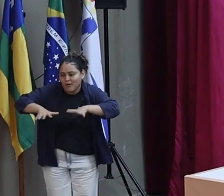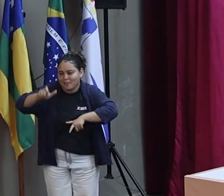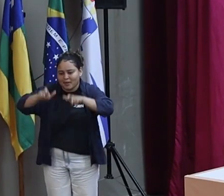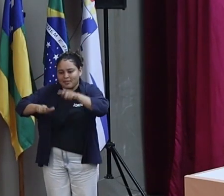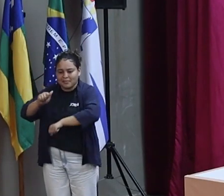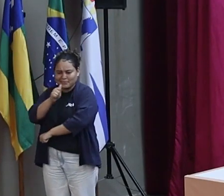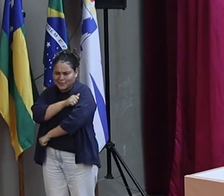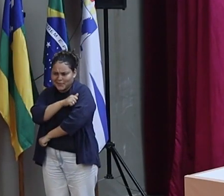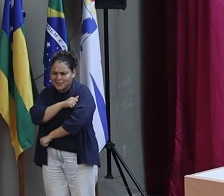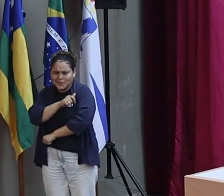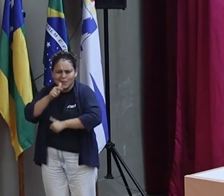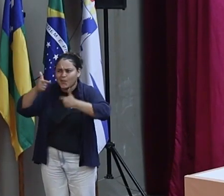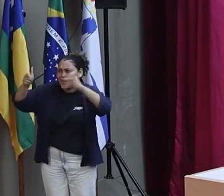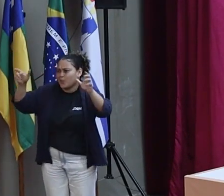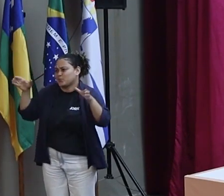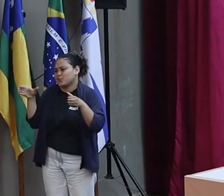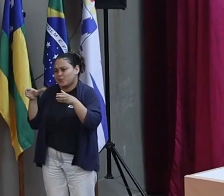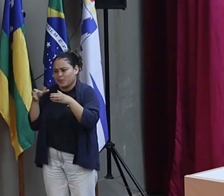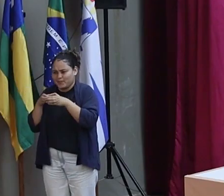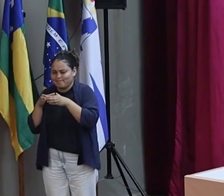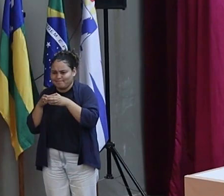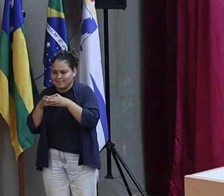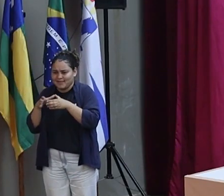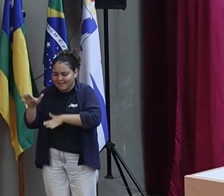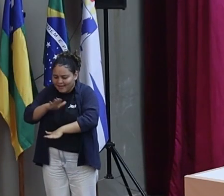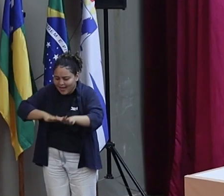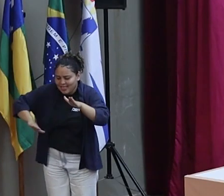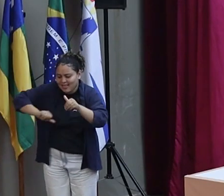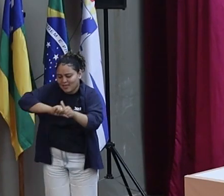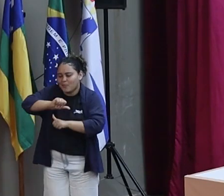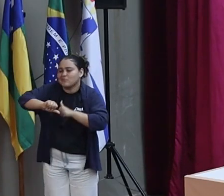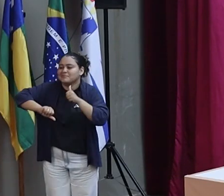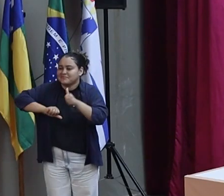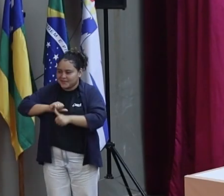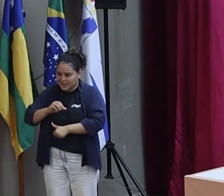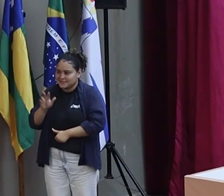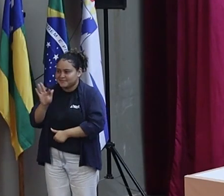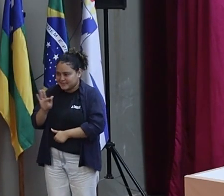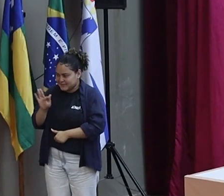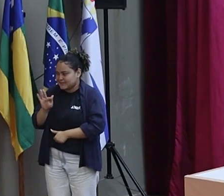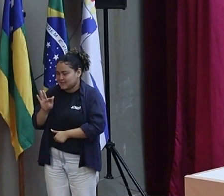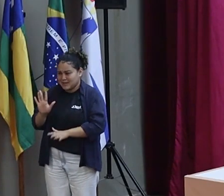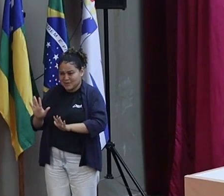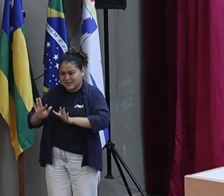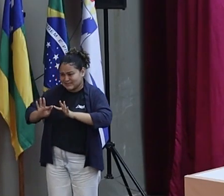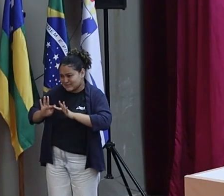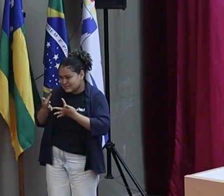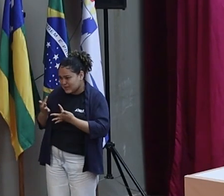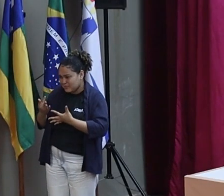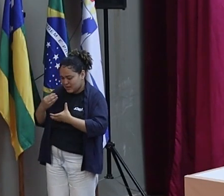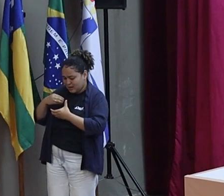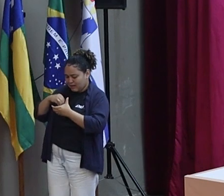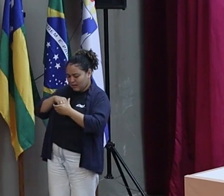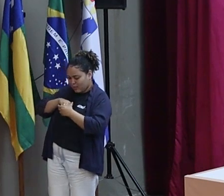outros coletivos, e que estão transformando a universidade, porque a transformação não é apenas de fora para